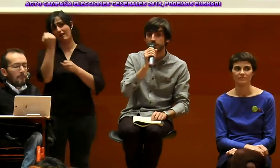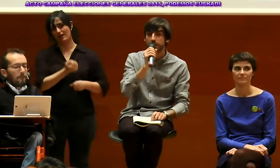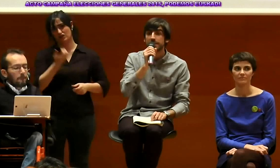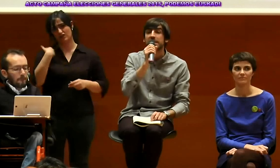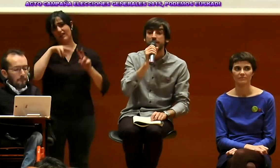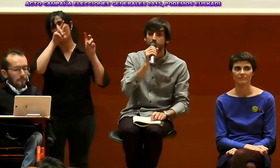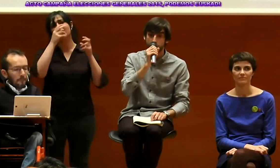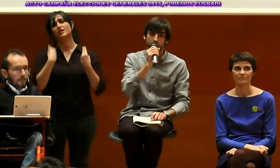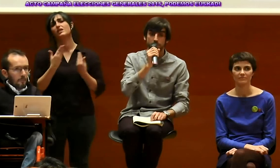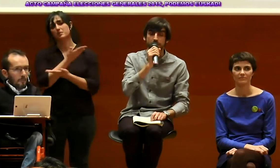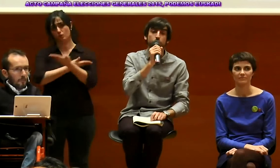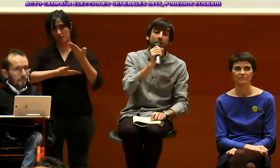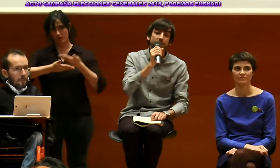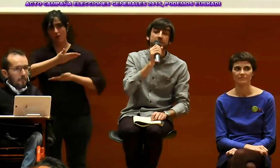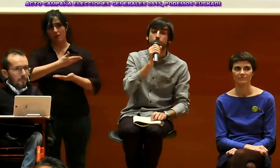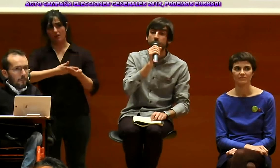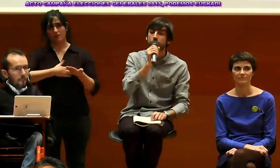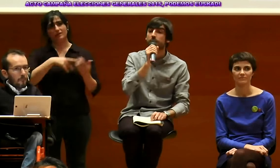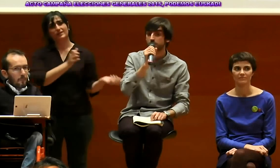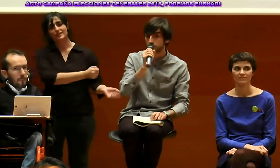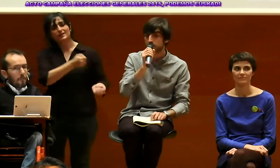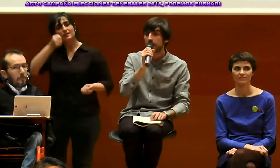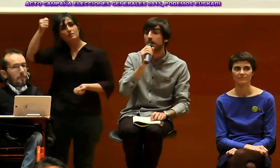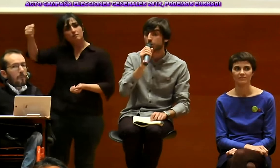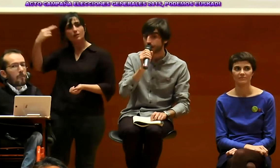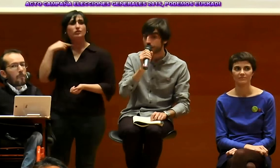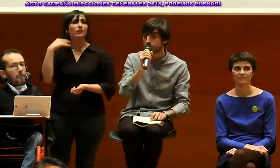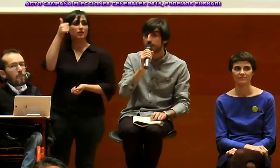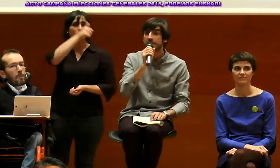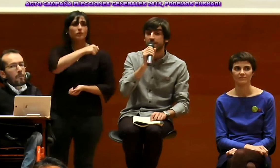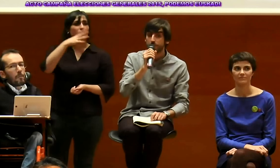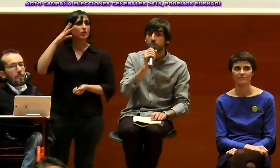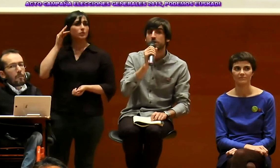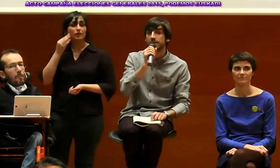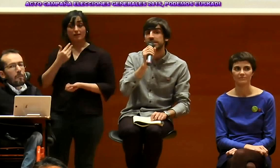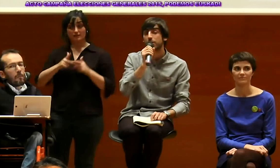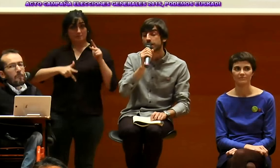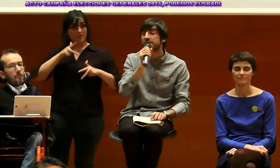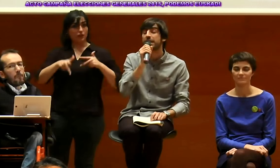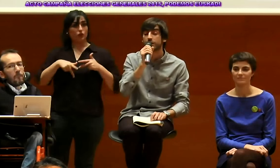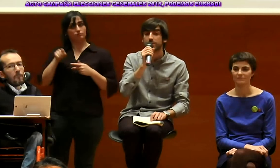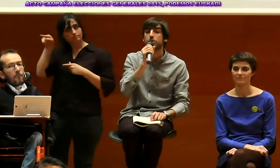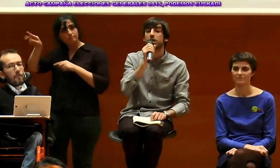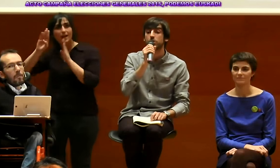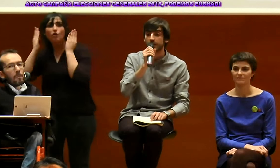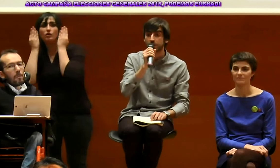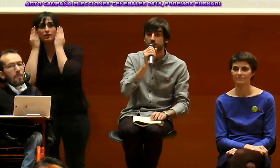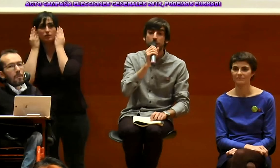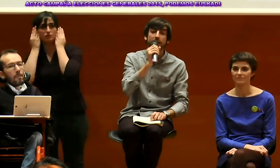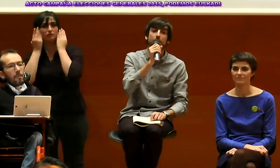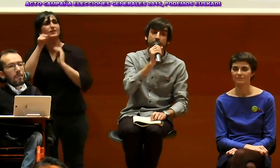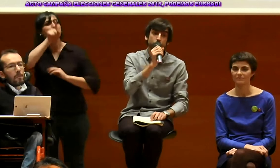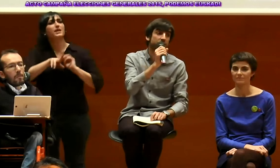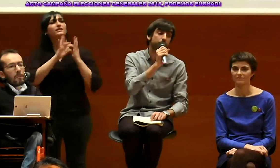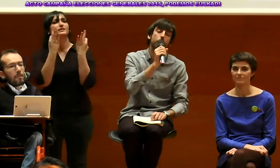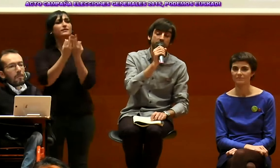convivencia. Llevemos diputadas y diputados vascos al Congreso. Llevemos senadoras y senadores vascos al Congreso